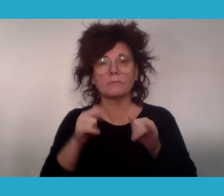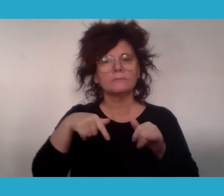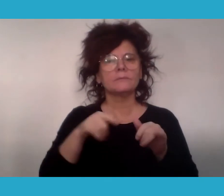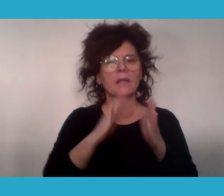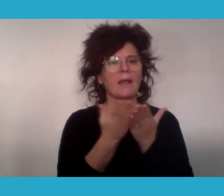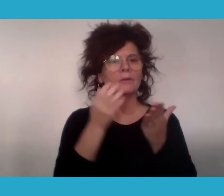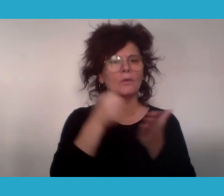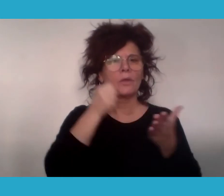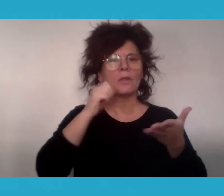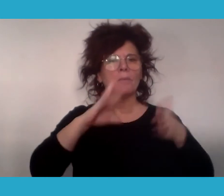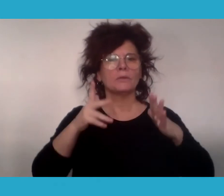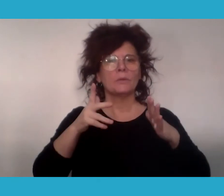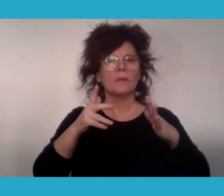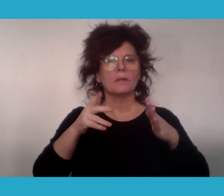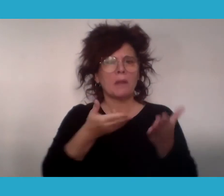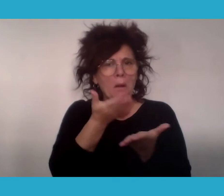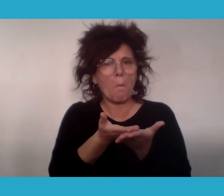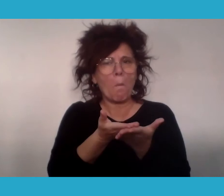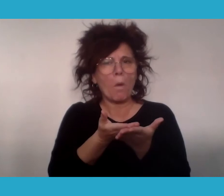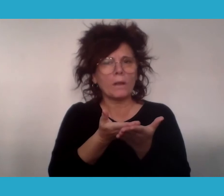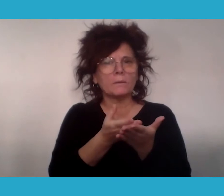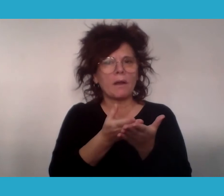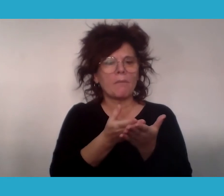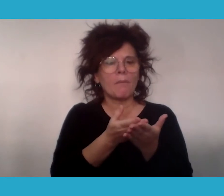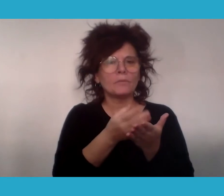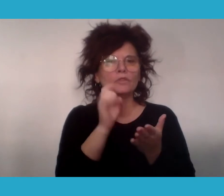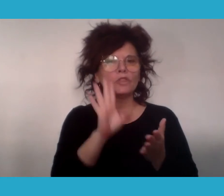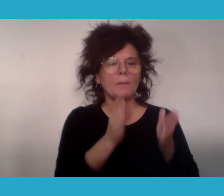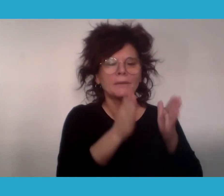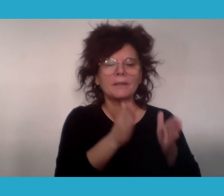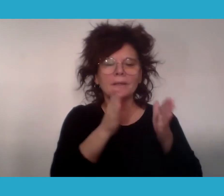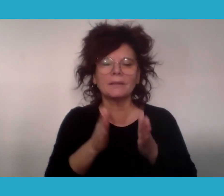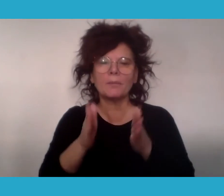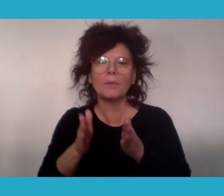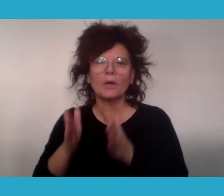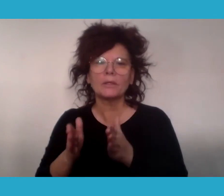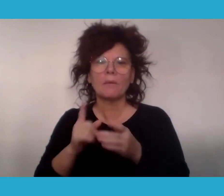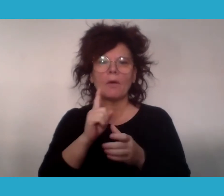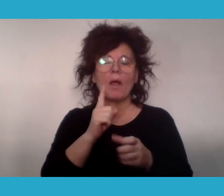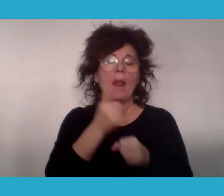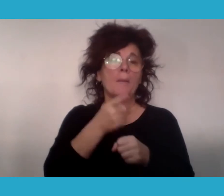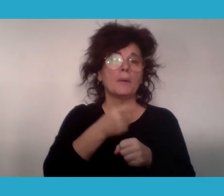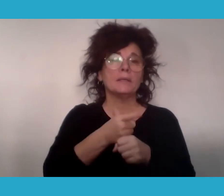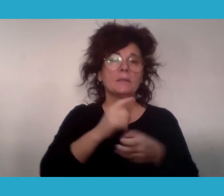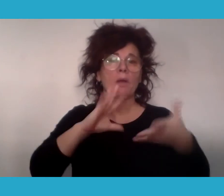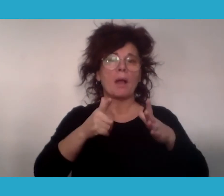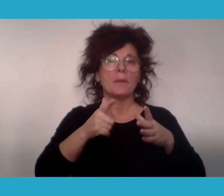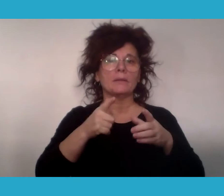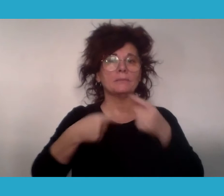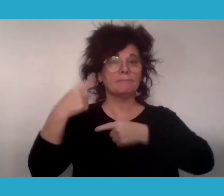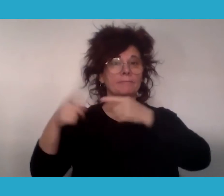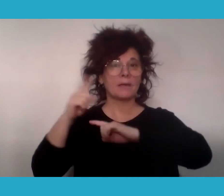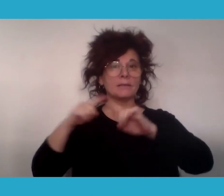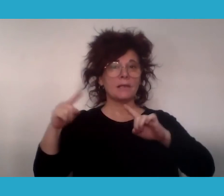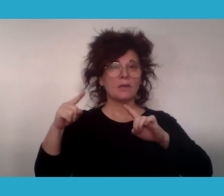impacto ambiental muestra la evaluación y las matrices por tramos. Explica que el principio ambiental de no regresión implica que